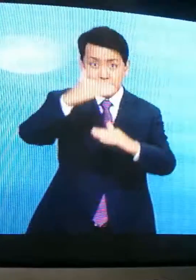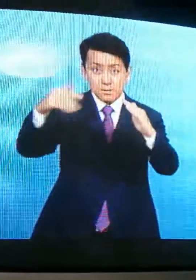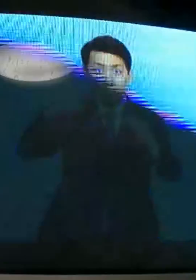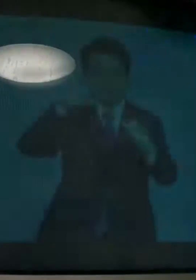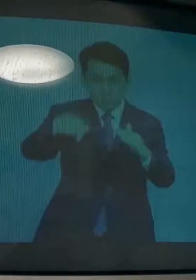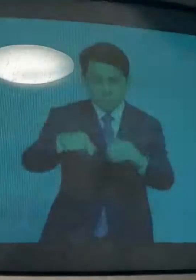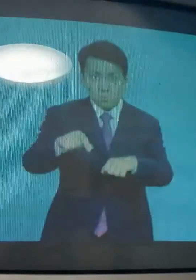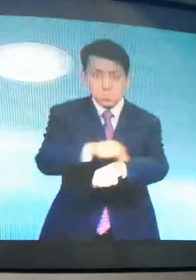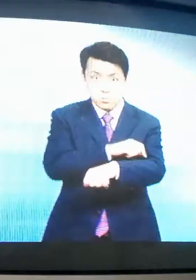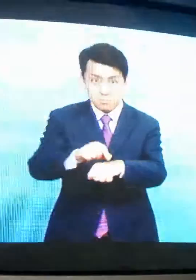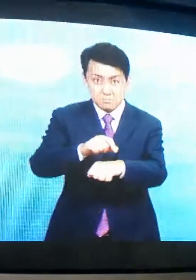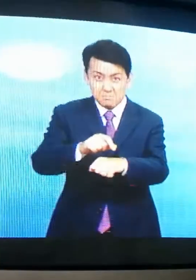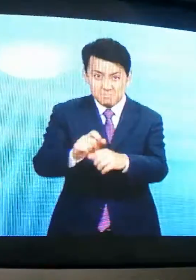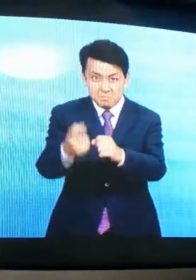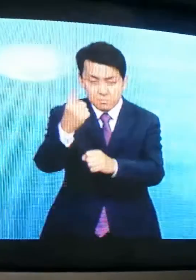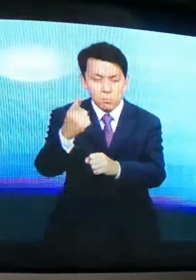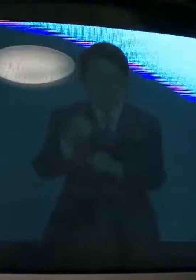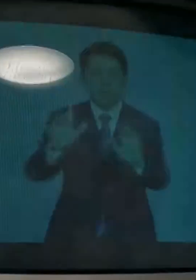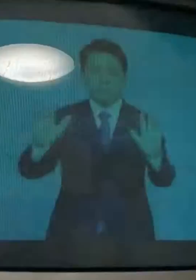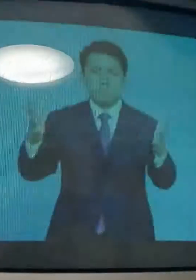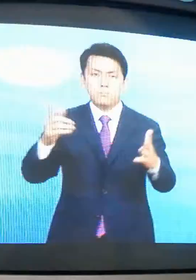特段の変化は見られていないということです。